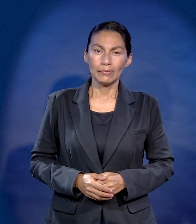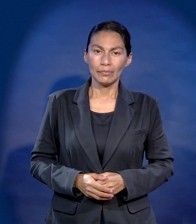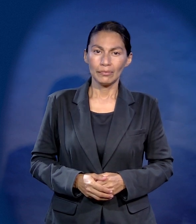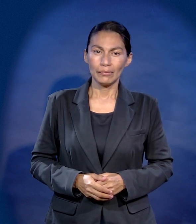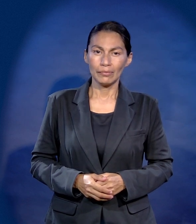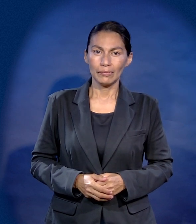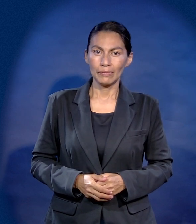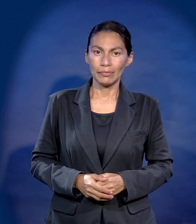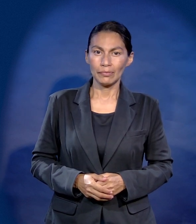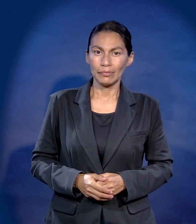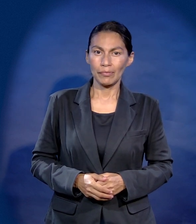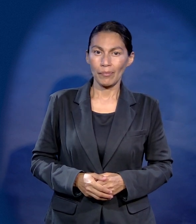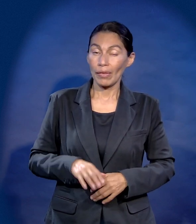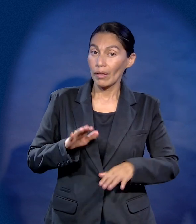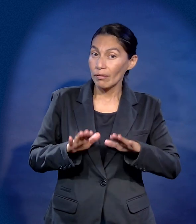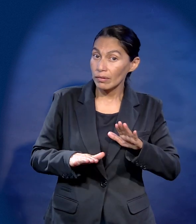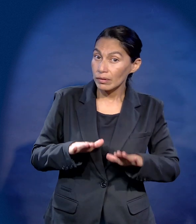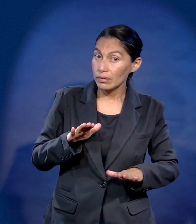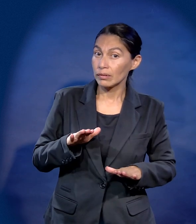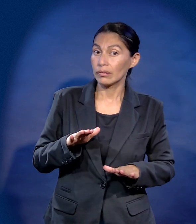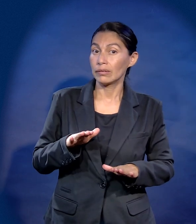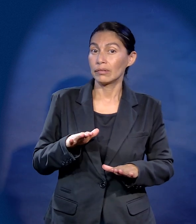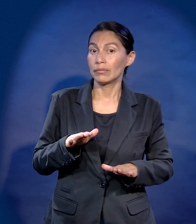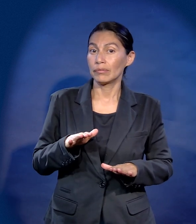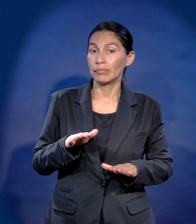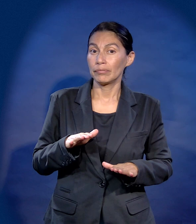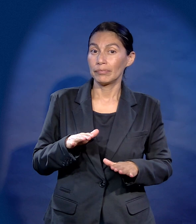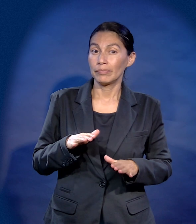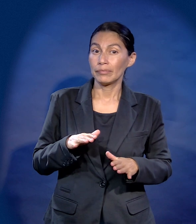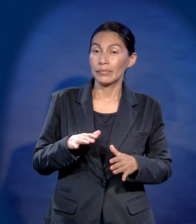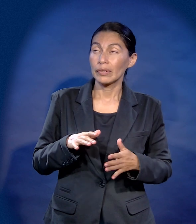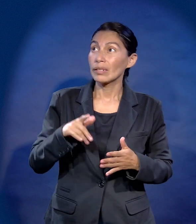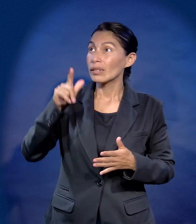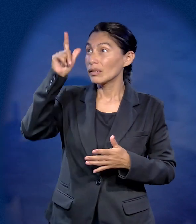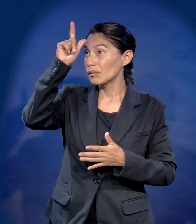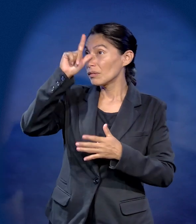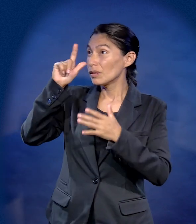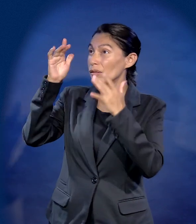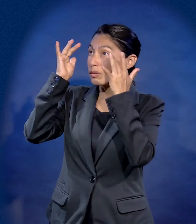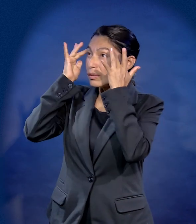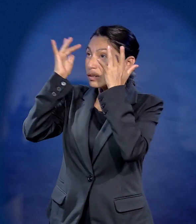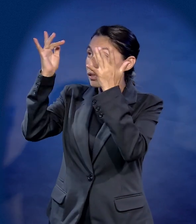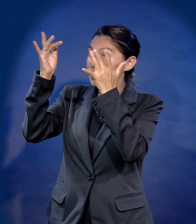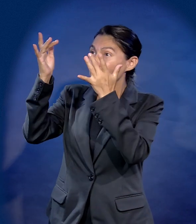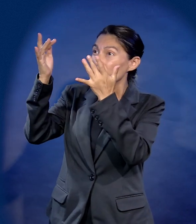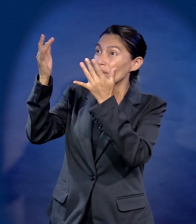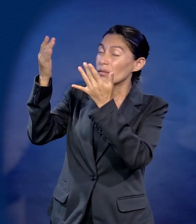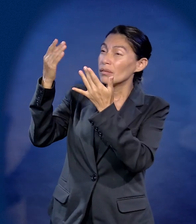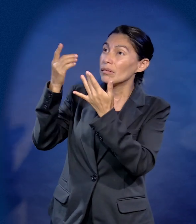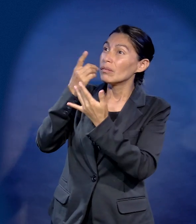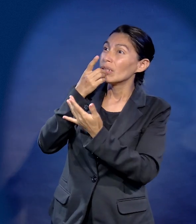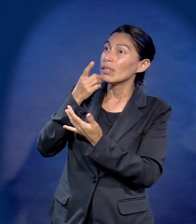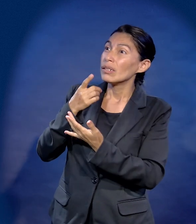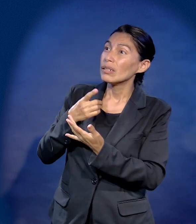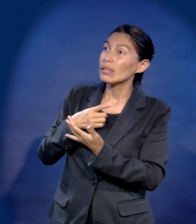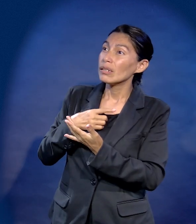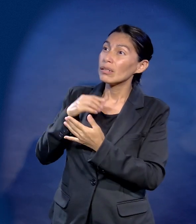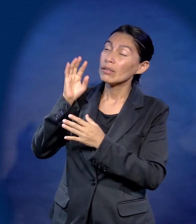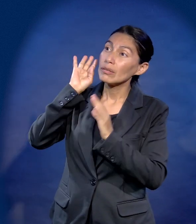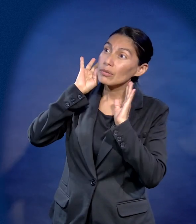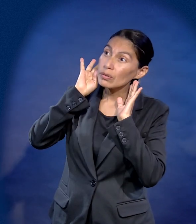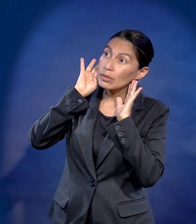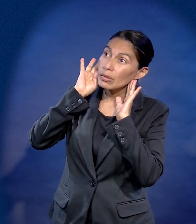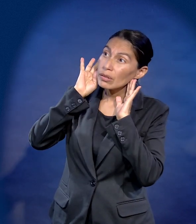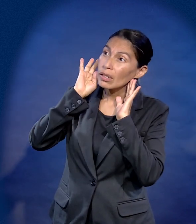A veces, Uno espera que el Espíritu Santo le hable de una